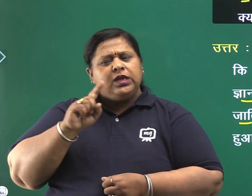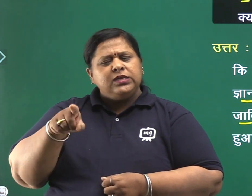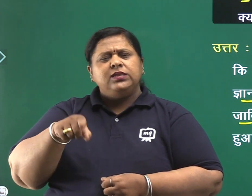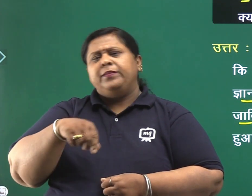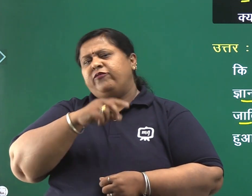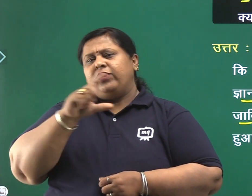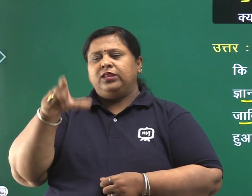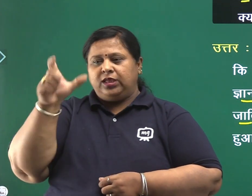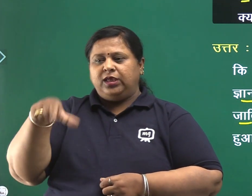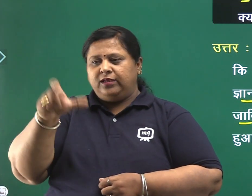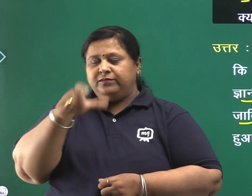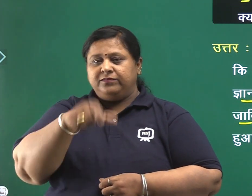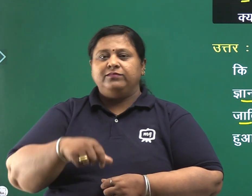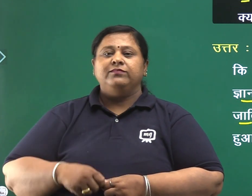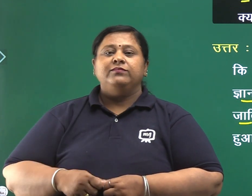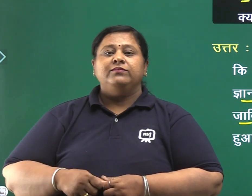की